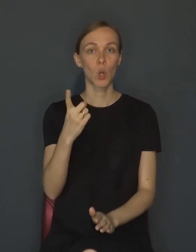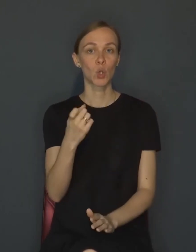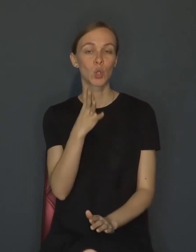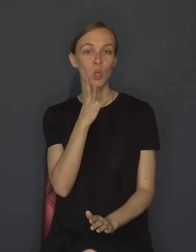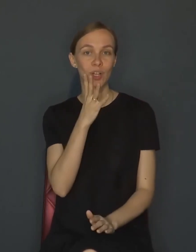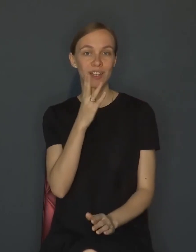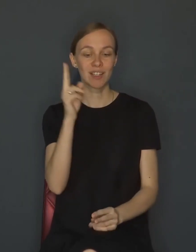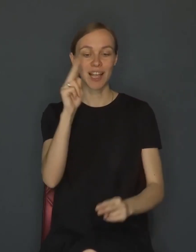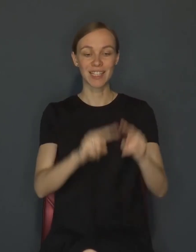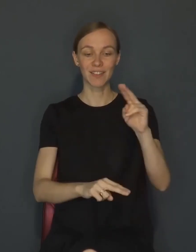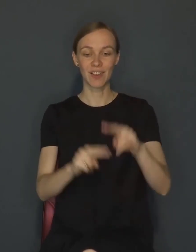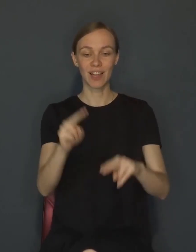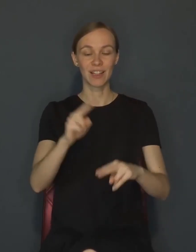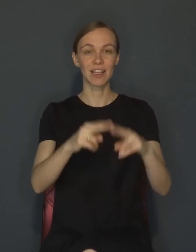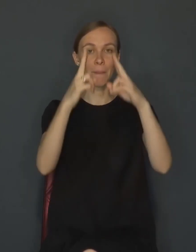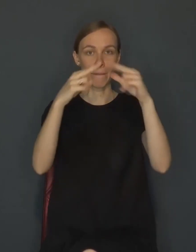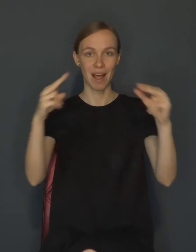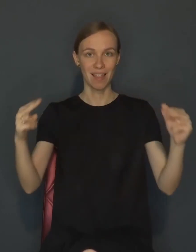князів Острозьких.